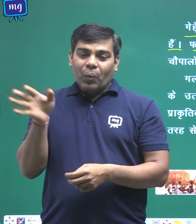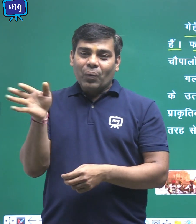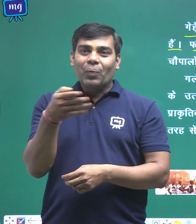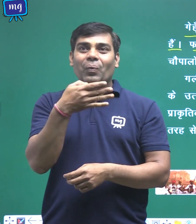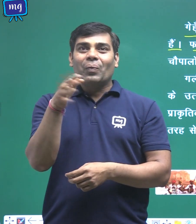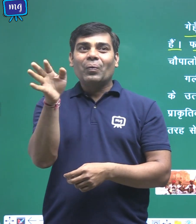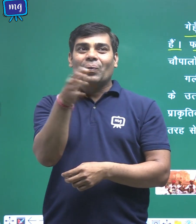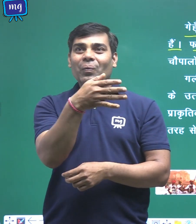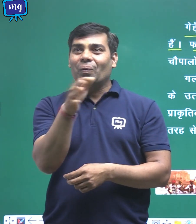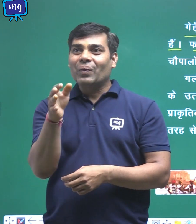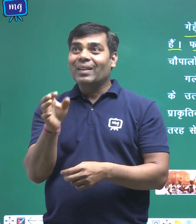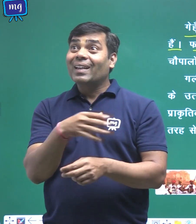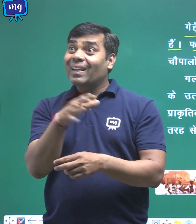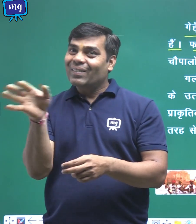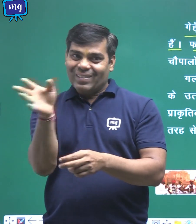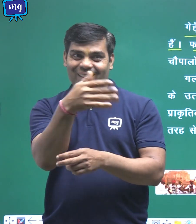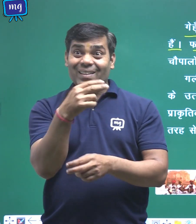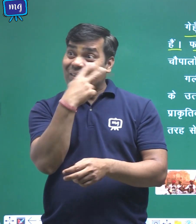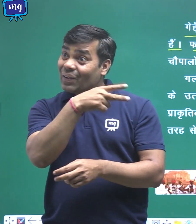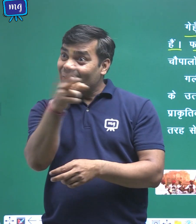लहलहा उठती है।